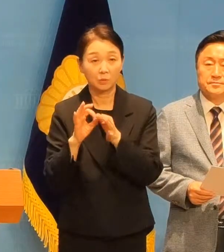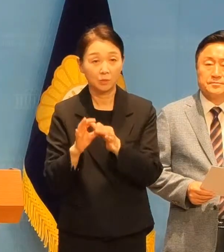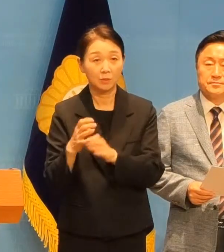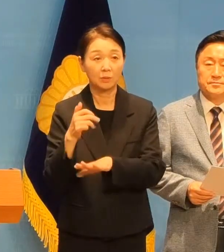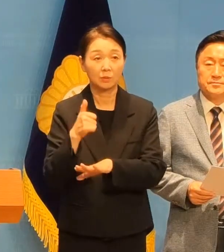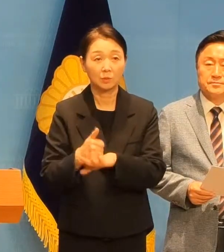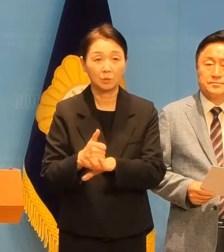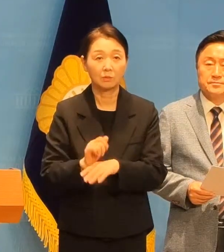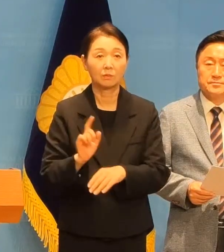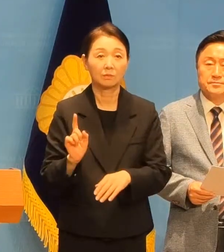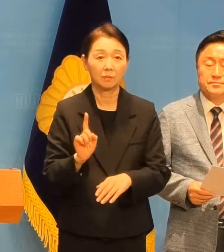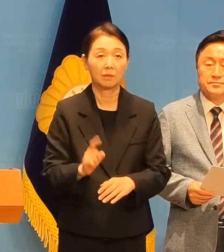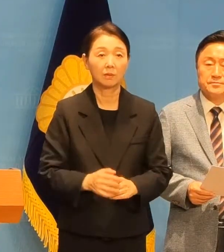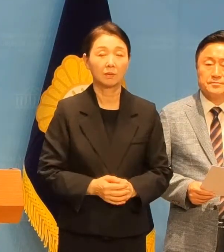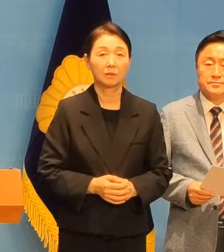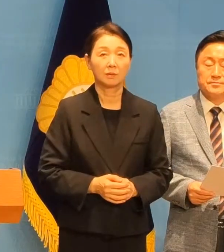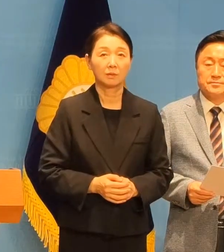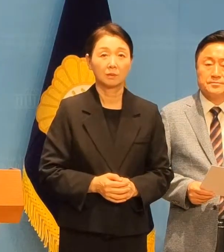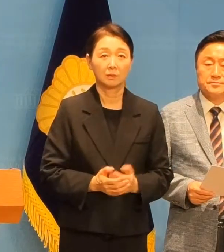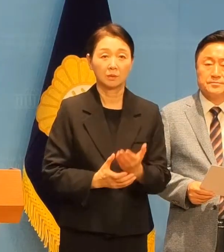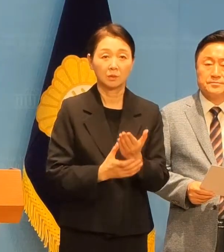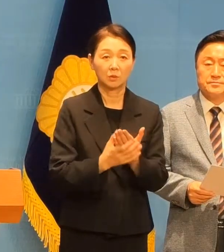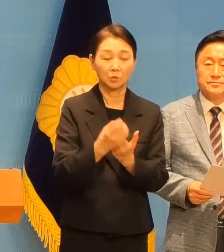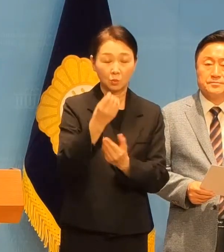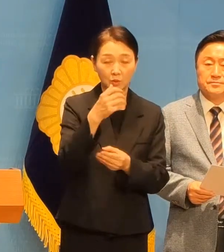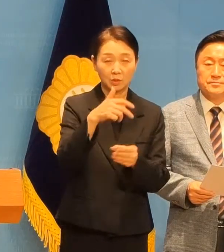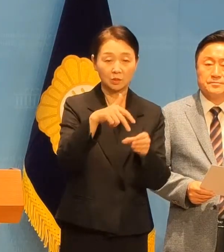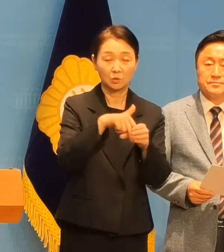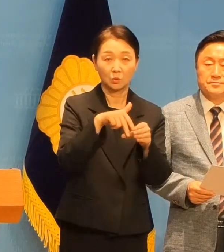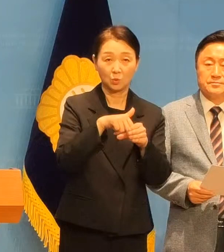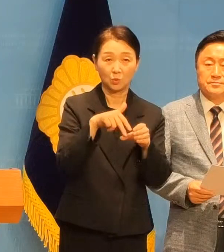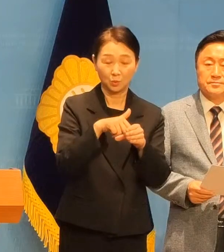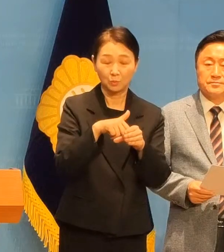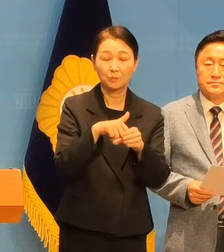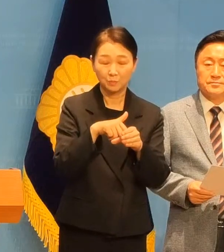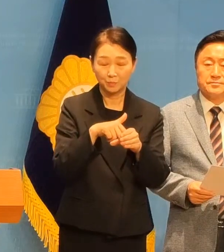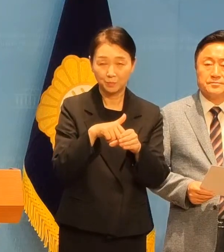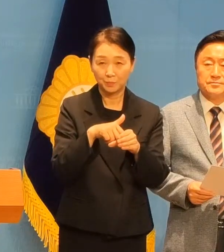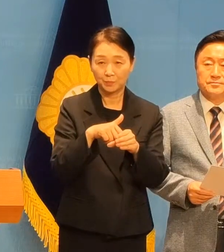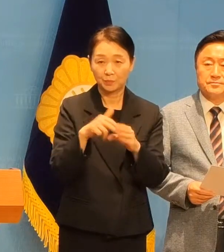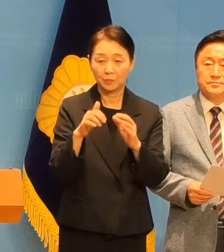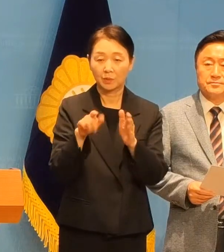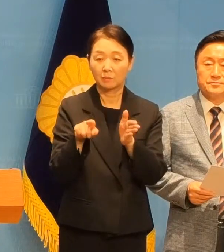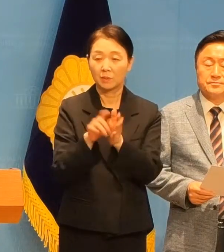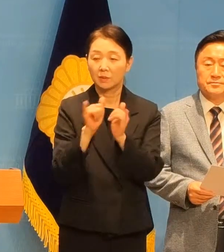결국 통일교의 11만 신도가 당원으로